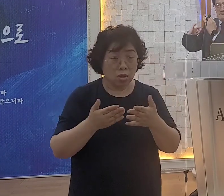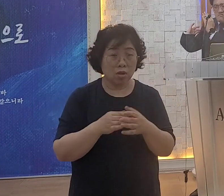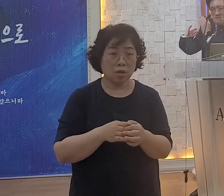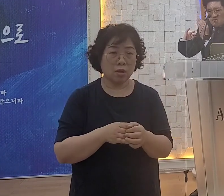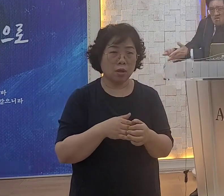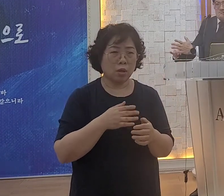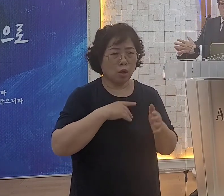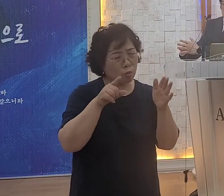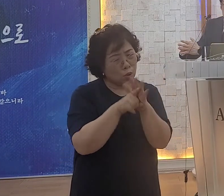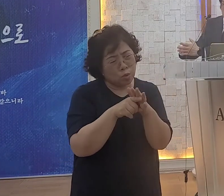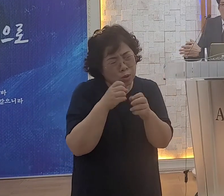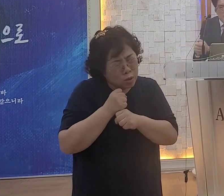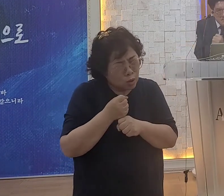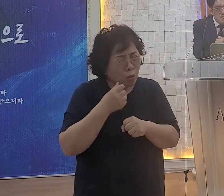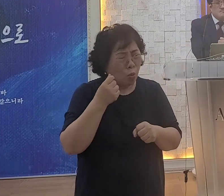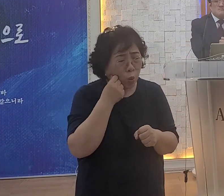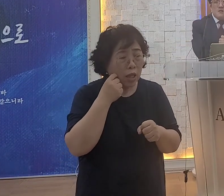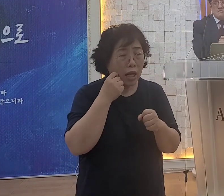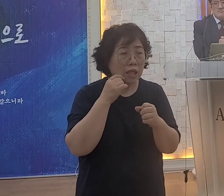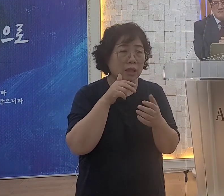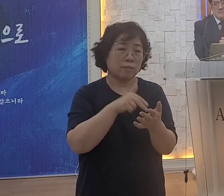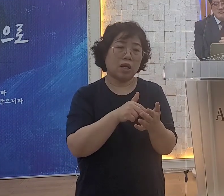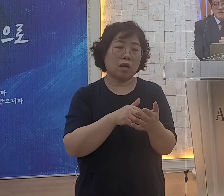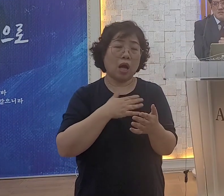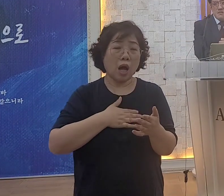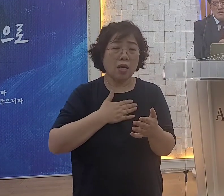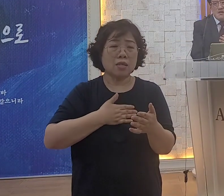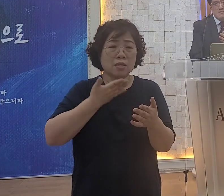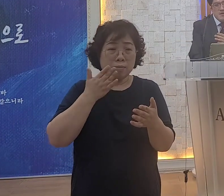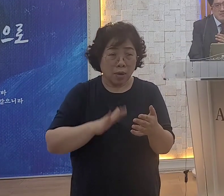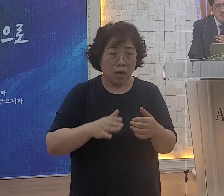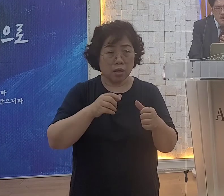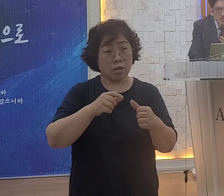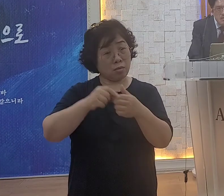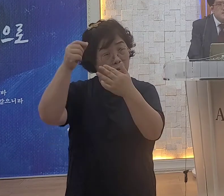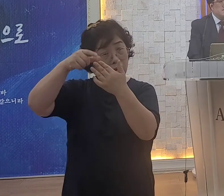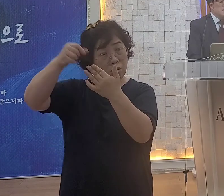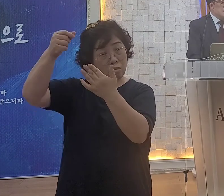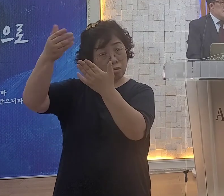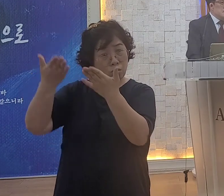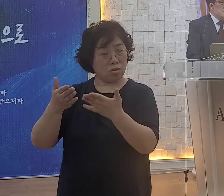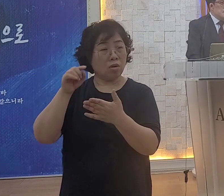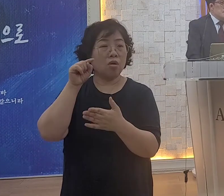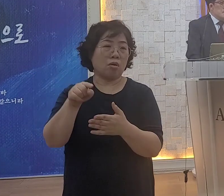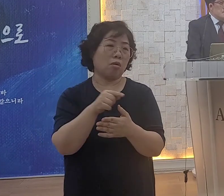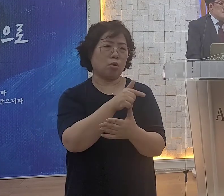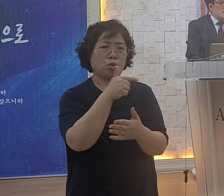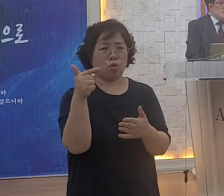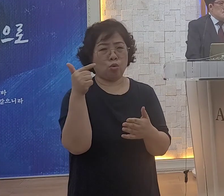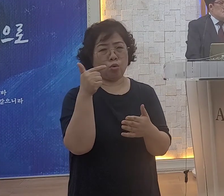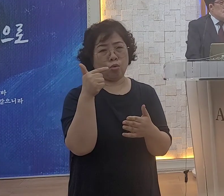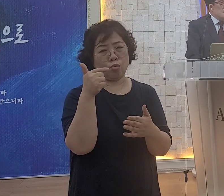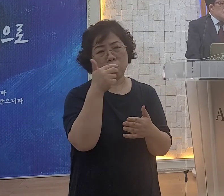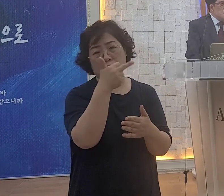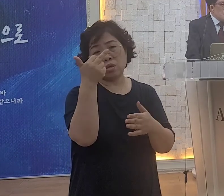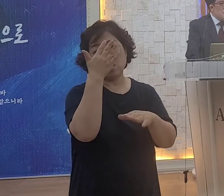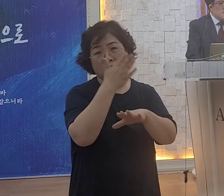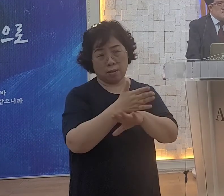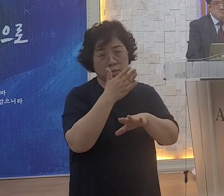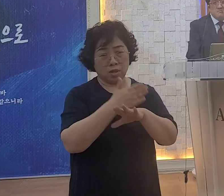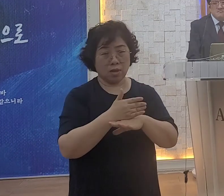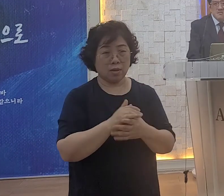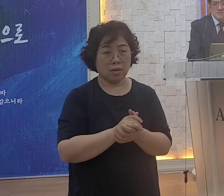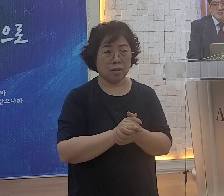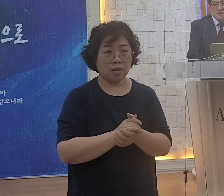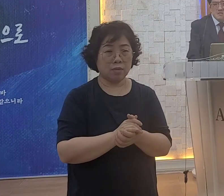나는 내 믿음조차도 지킬 수 없는 자임을 아는데도 불구하고 하나님이 나를 선택하셨다는 사실은 우리가 천국 갈